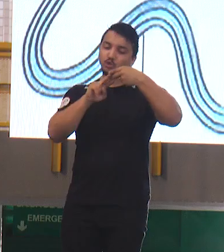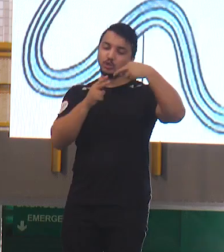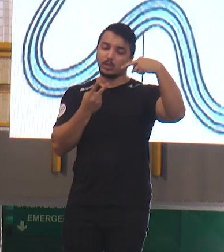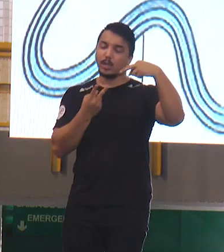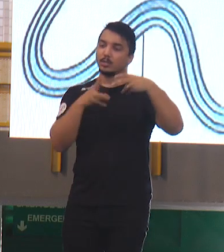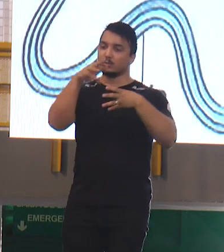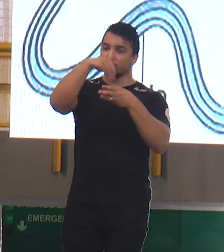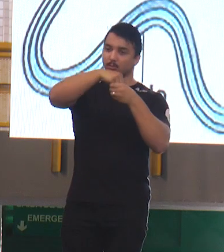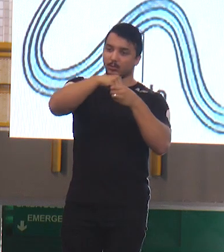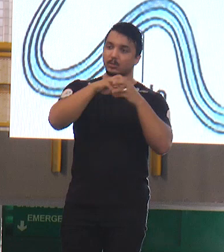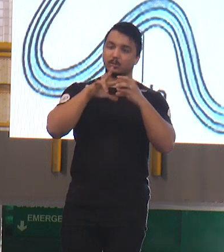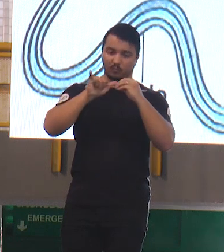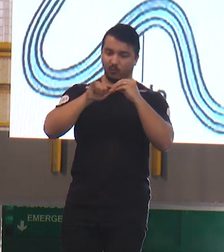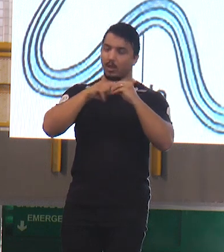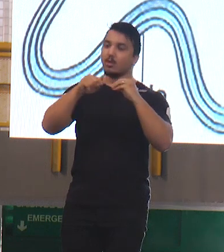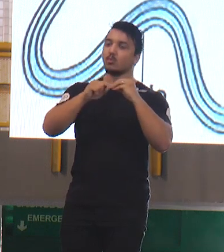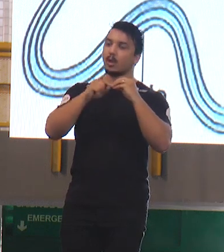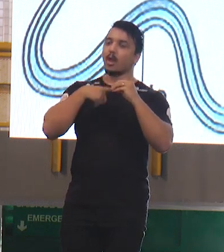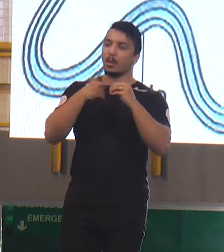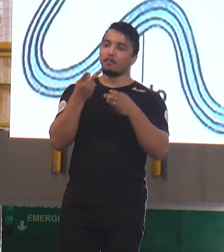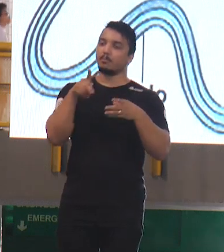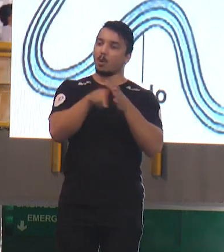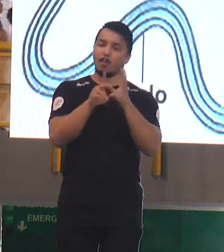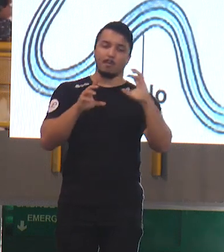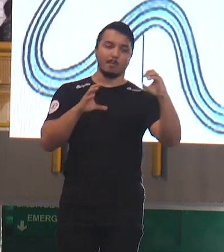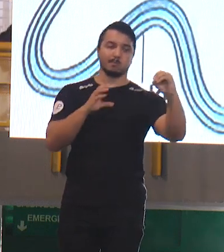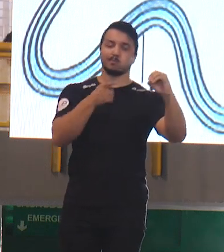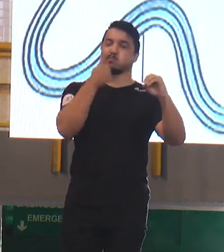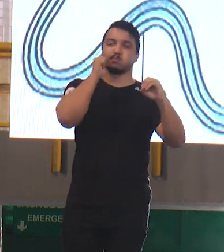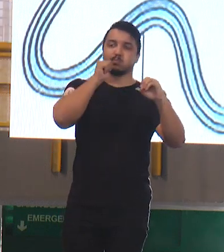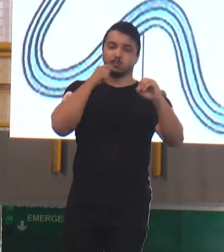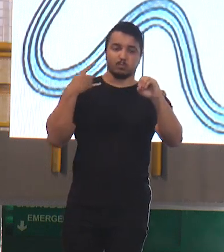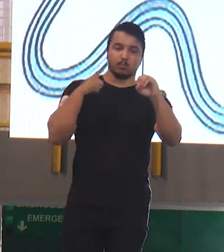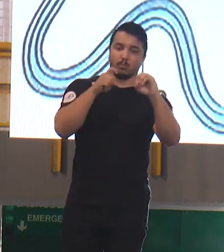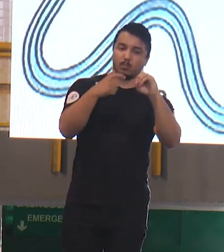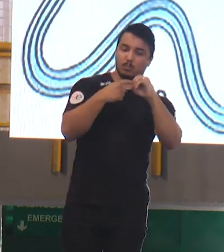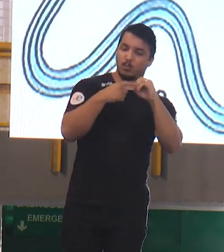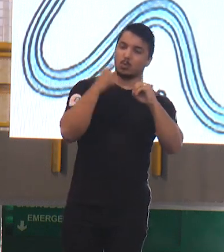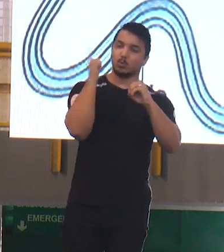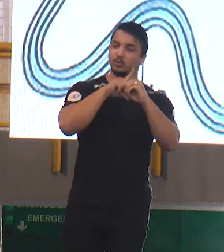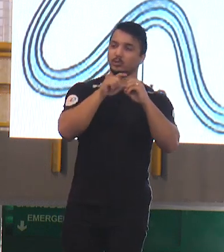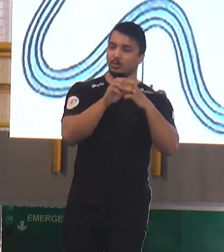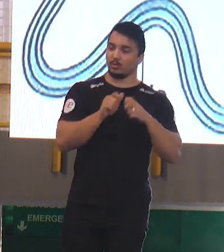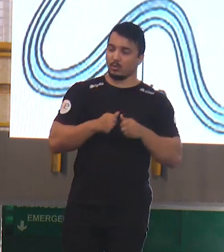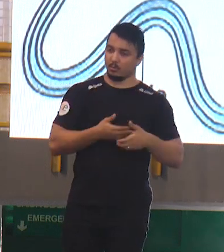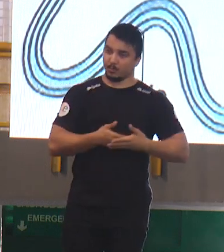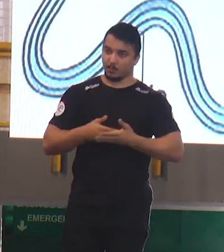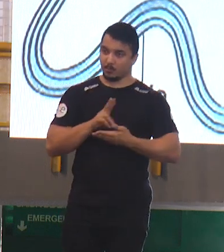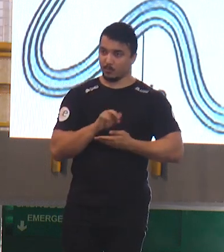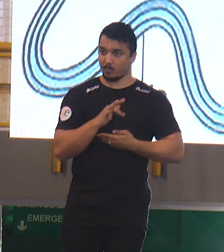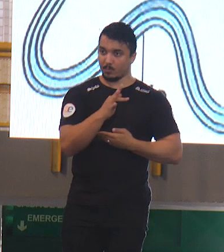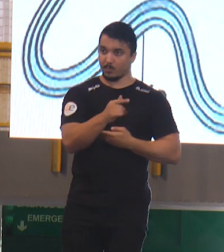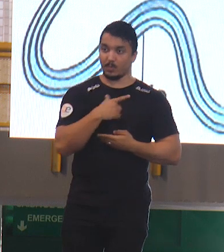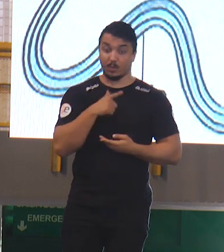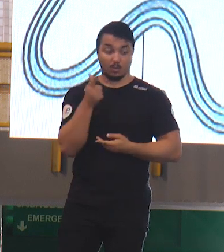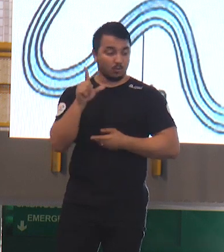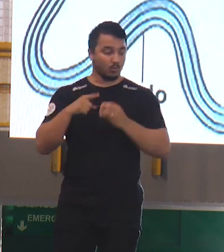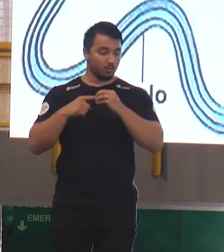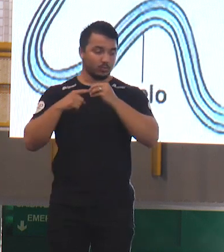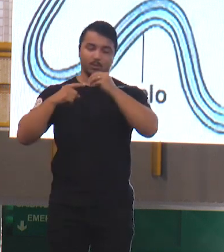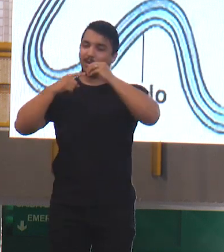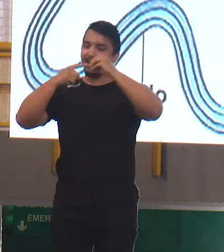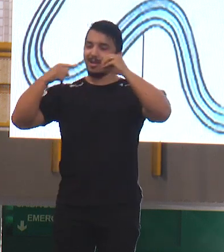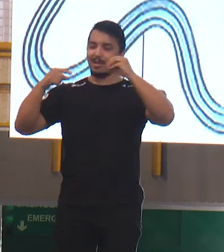ser complementada no processo de fecundação. Você vai ter a ponta do espermatozoide, que é chamada de acrossoma.